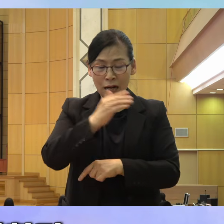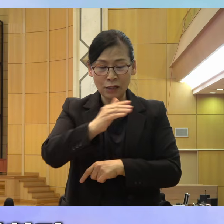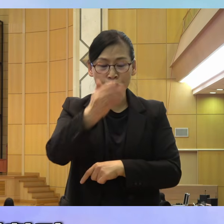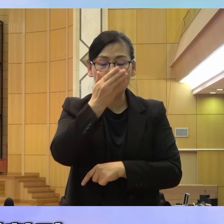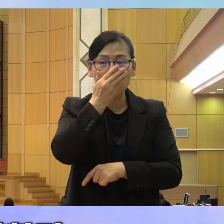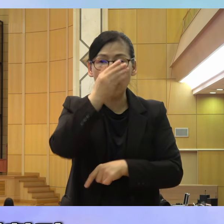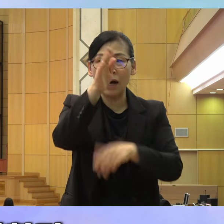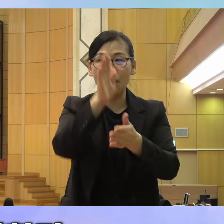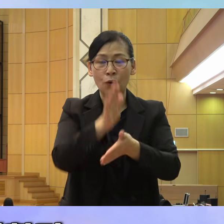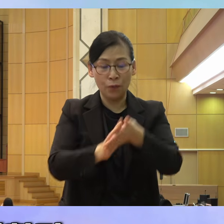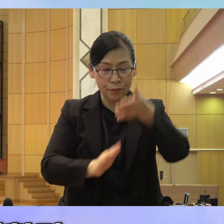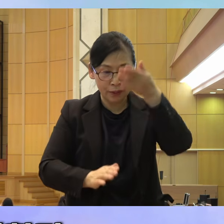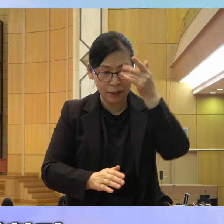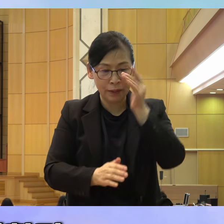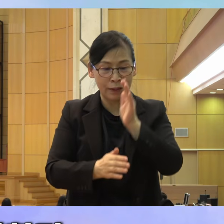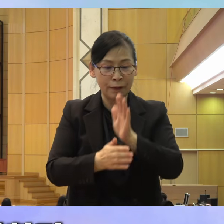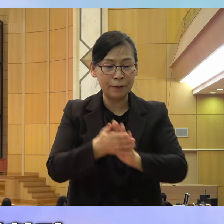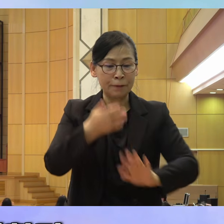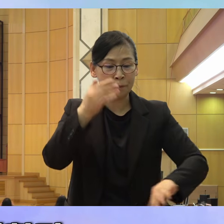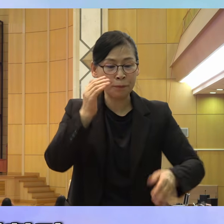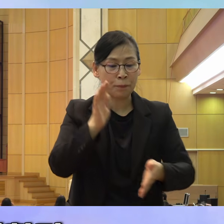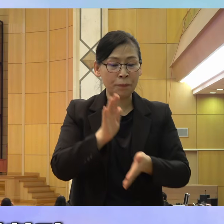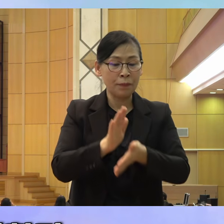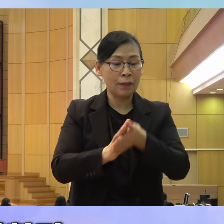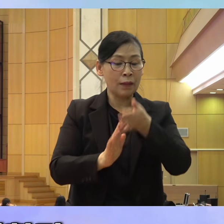살아갈 수가 없네.